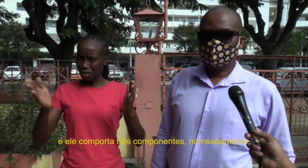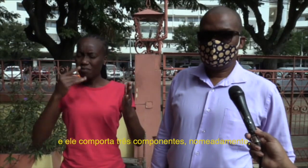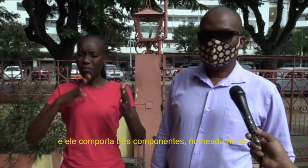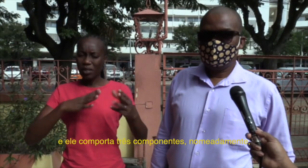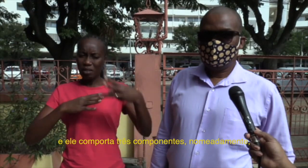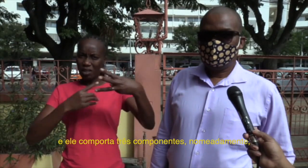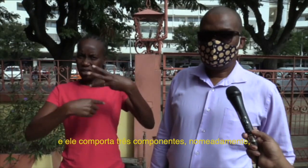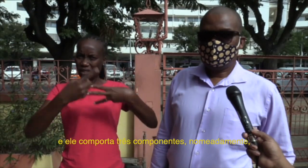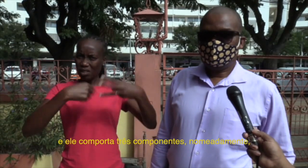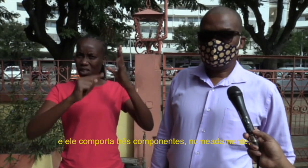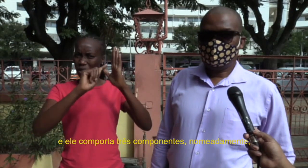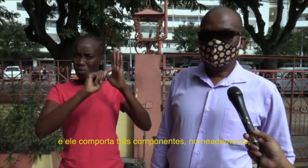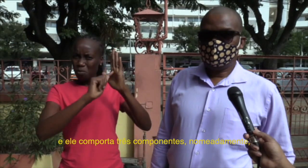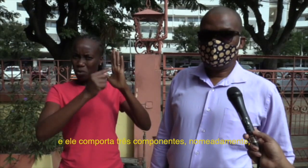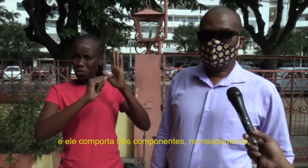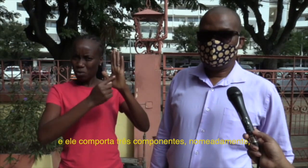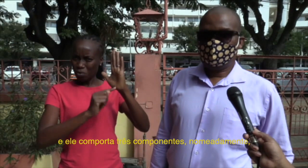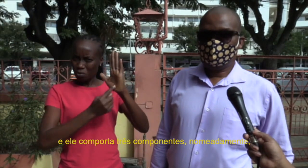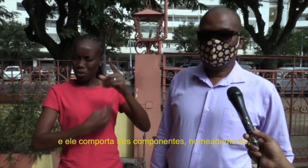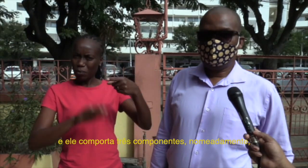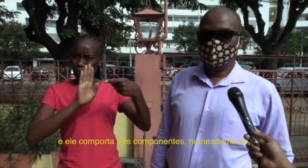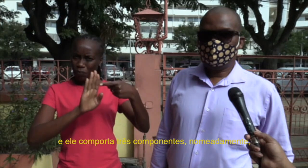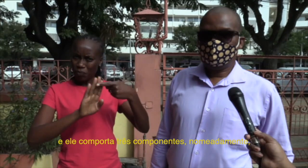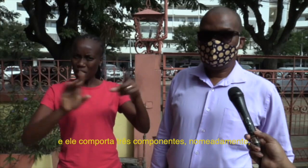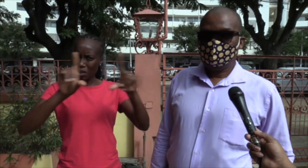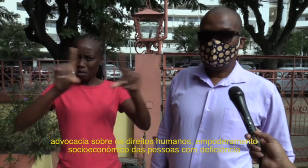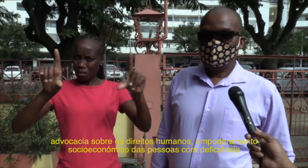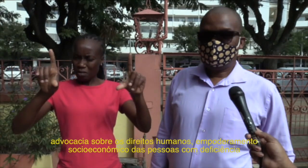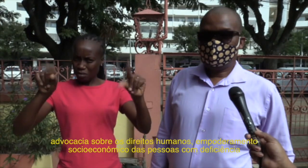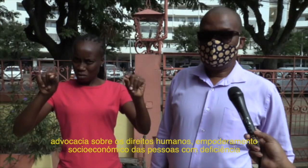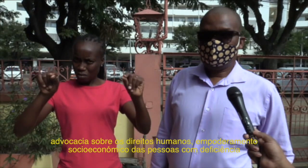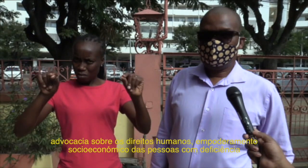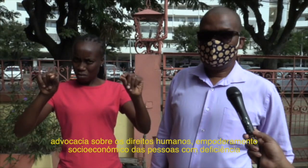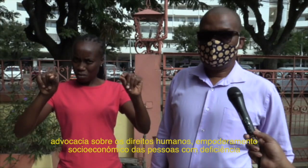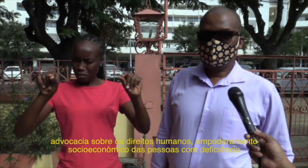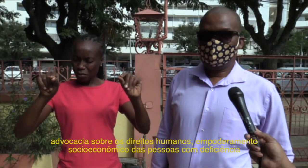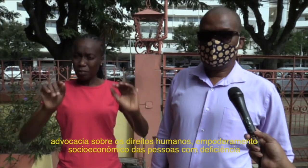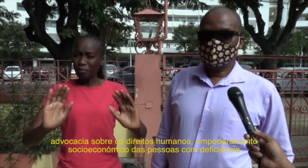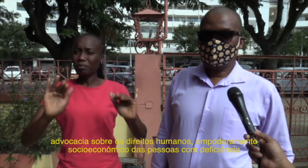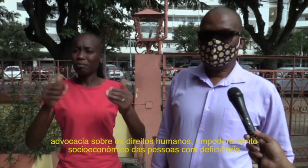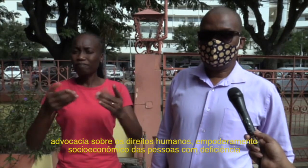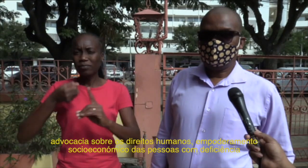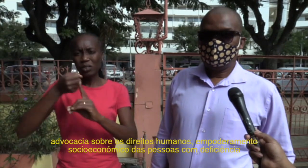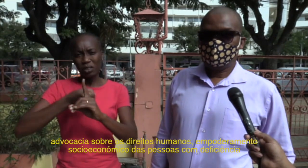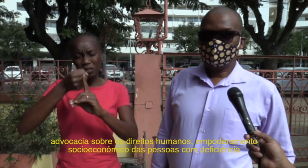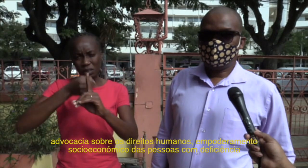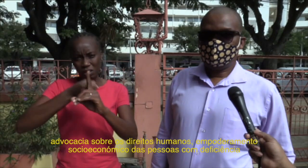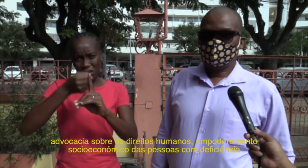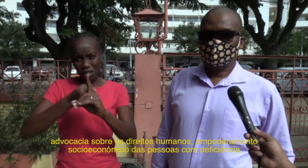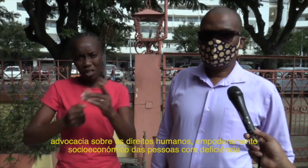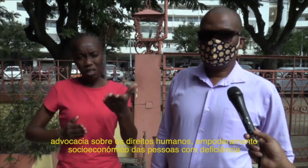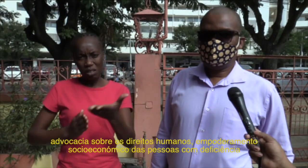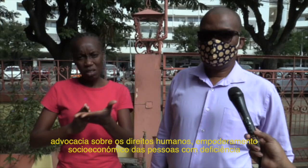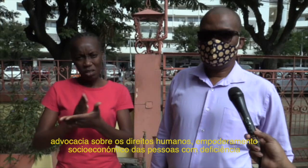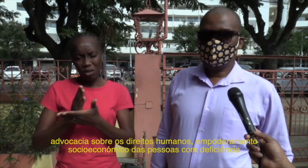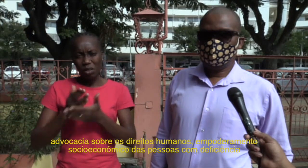componentes nomeadamente tem a componente de advocacia sobre os